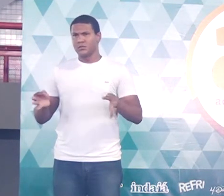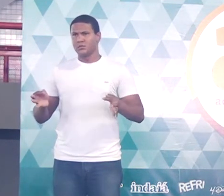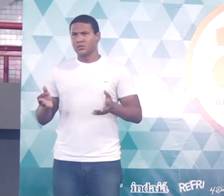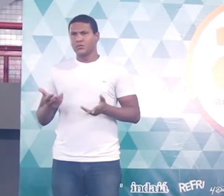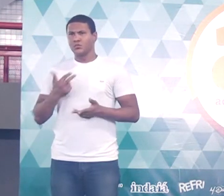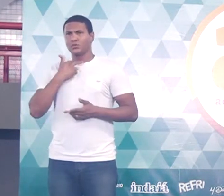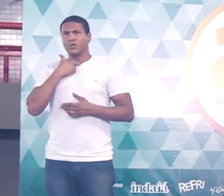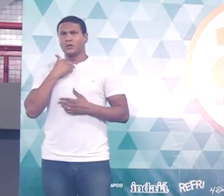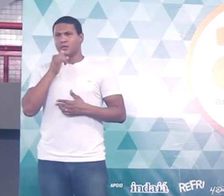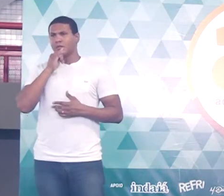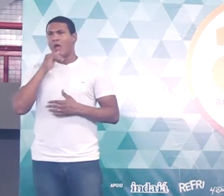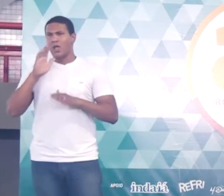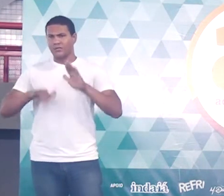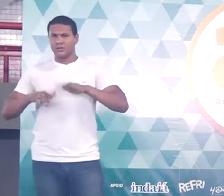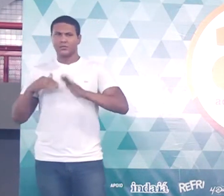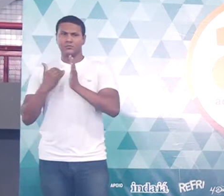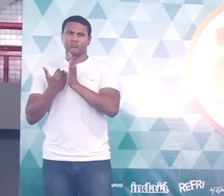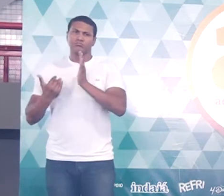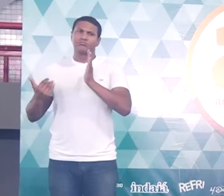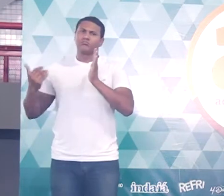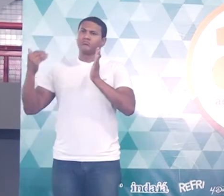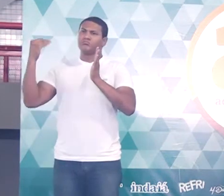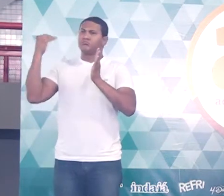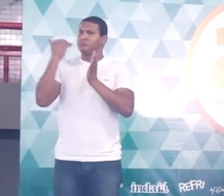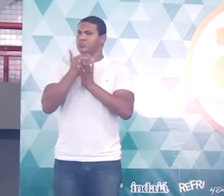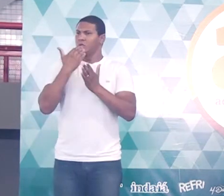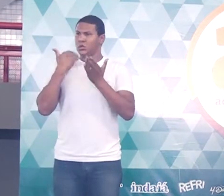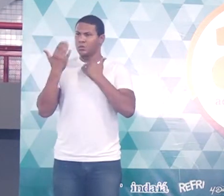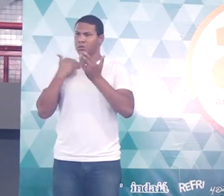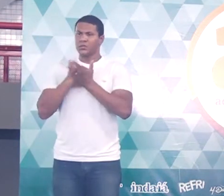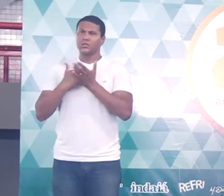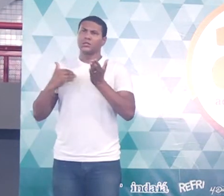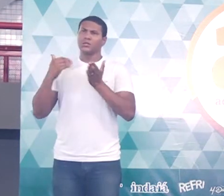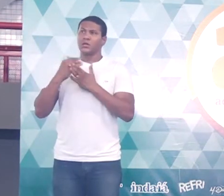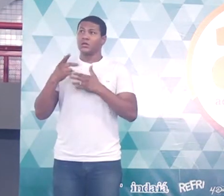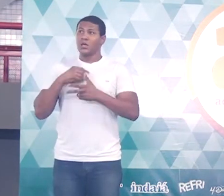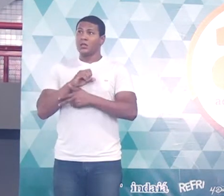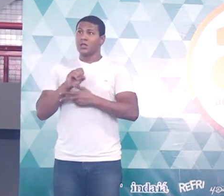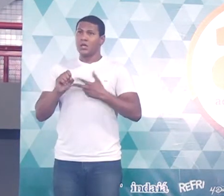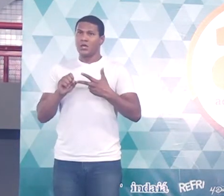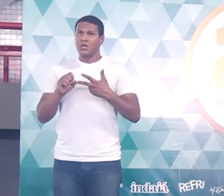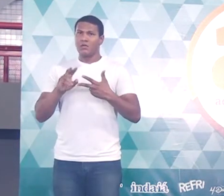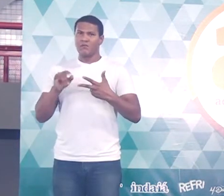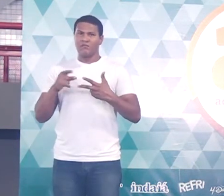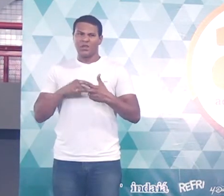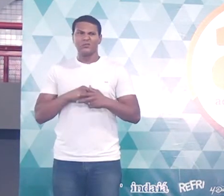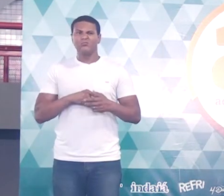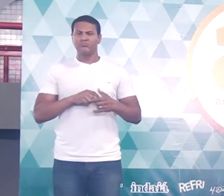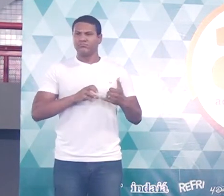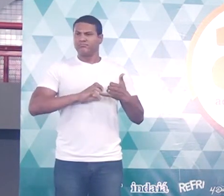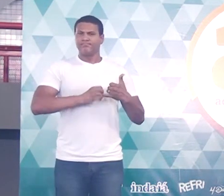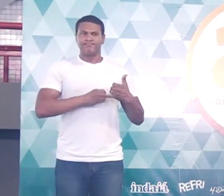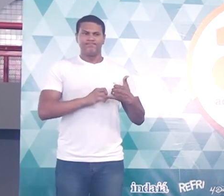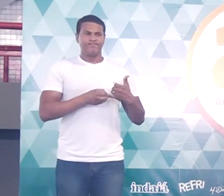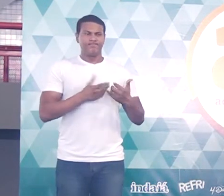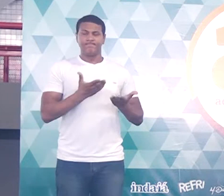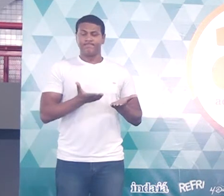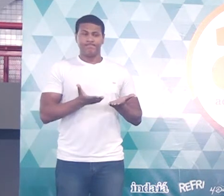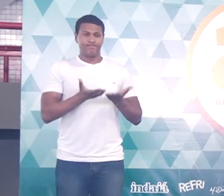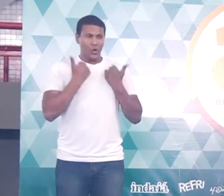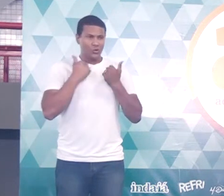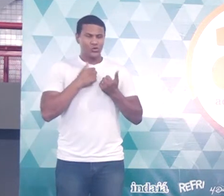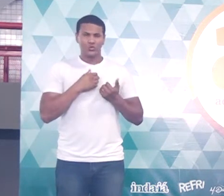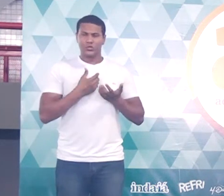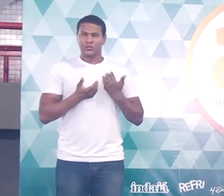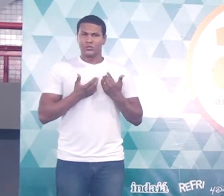sabe que às vezes a gente exagera. Me lembro assim, eu vou fazer a prova do Enem. Vou comer uma feijoada, mas pelo amor de Deus, não